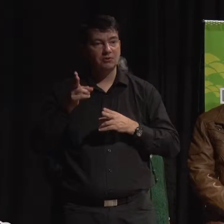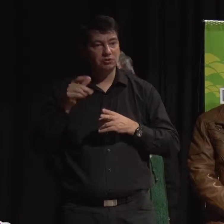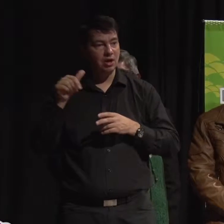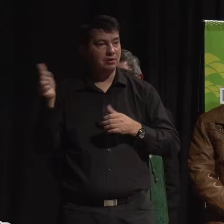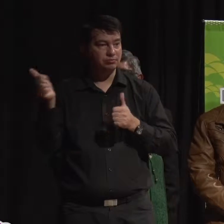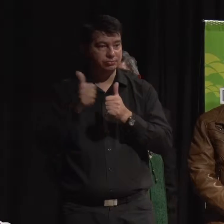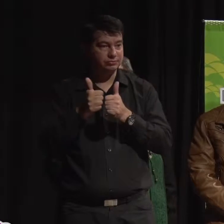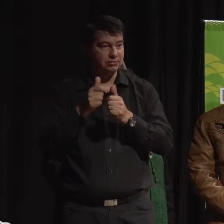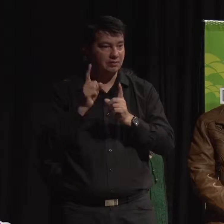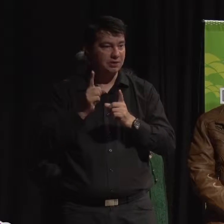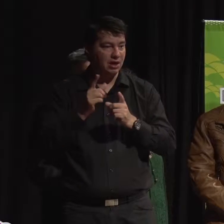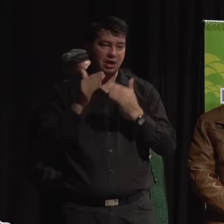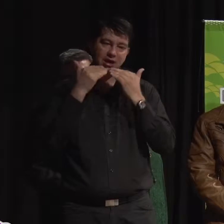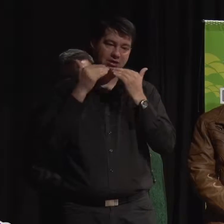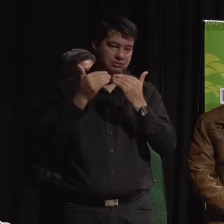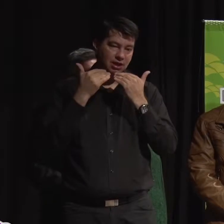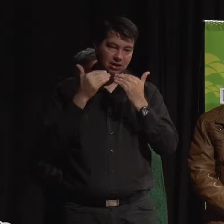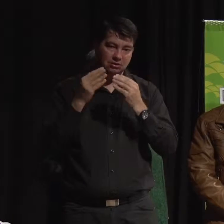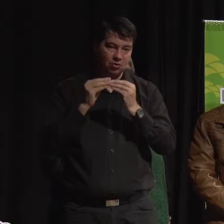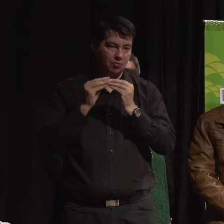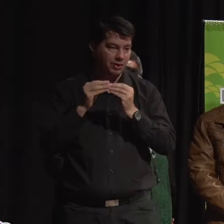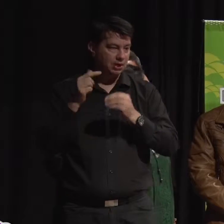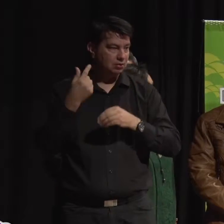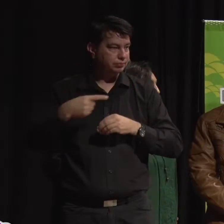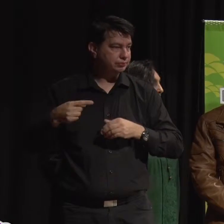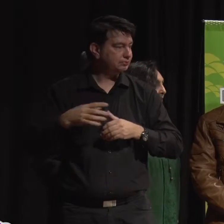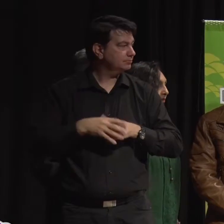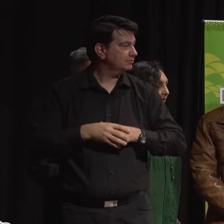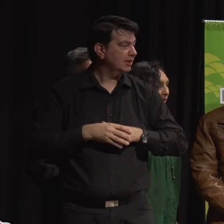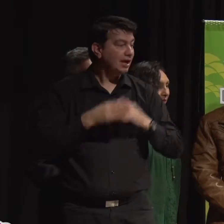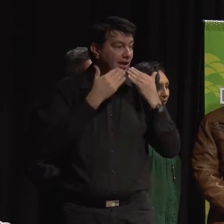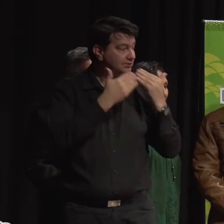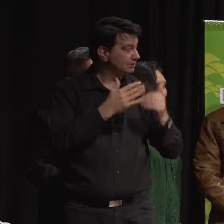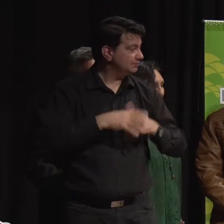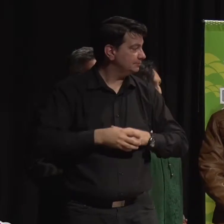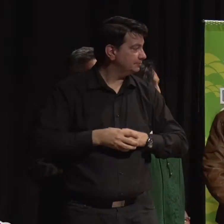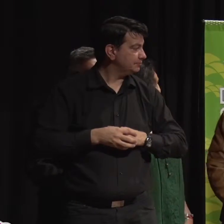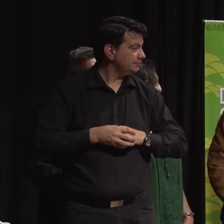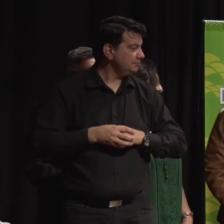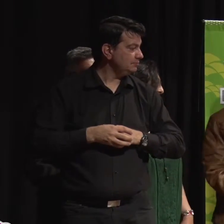hace posible las cosas que que hoy en día cumplimos gracias